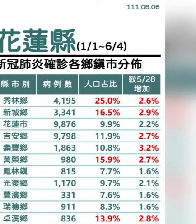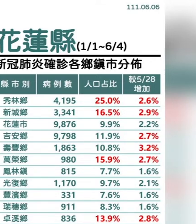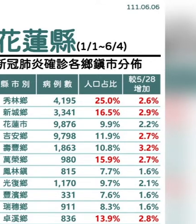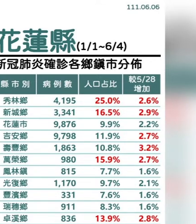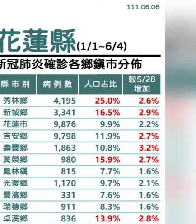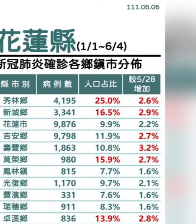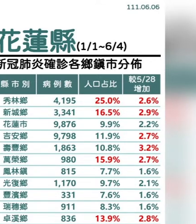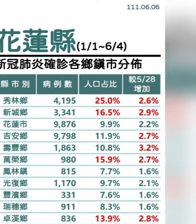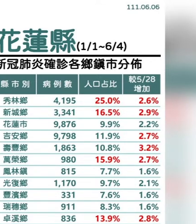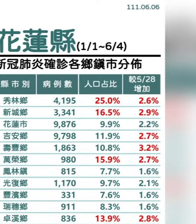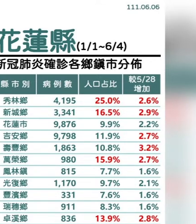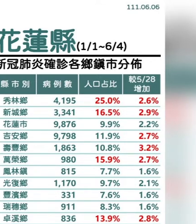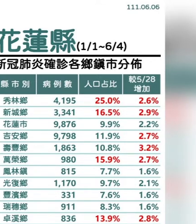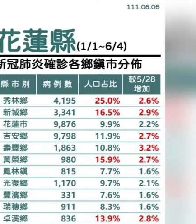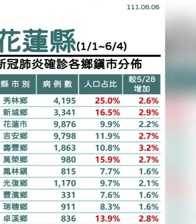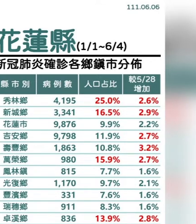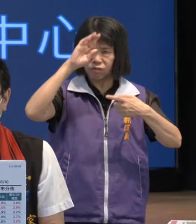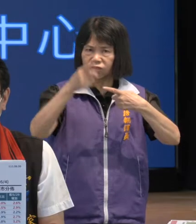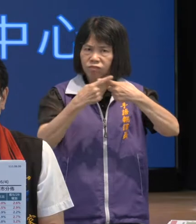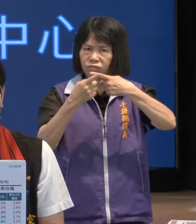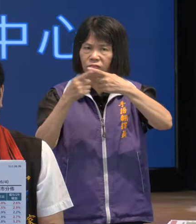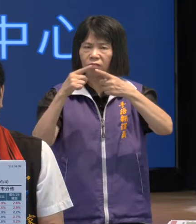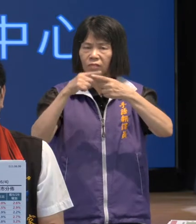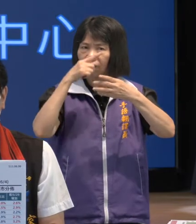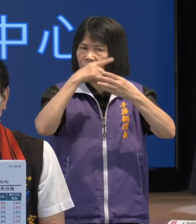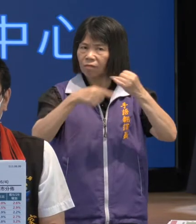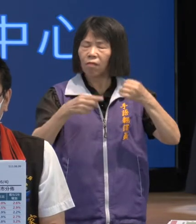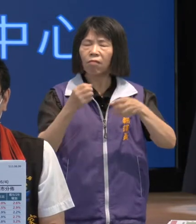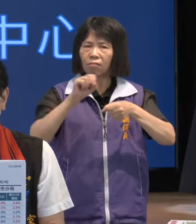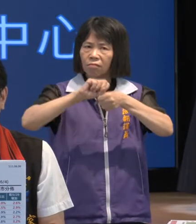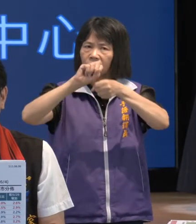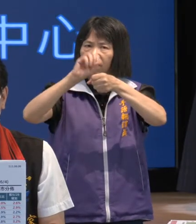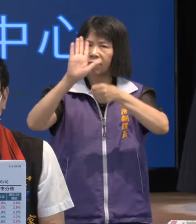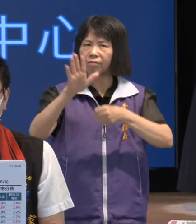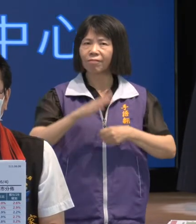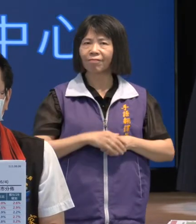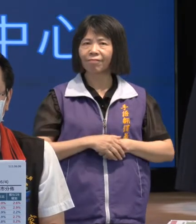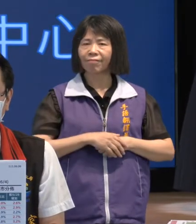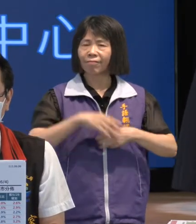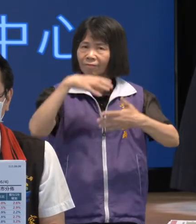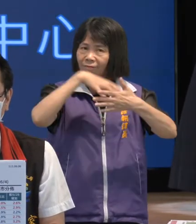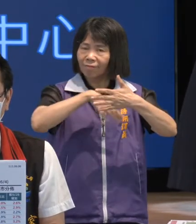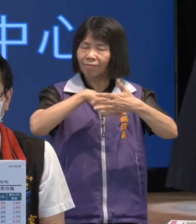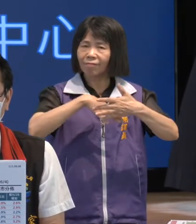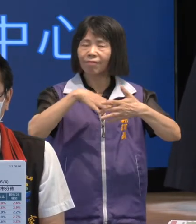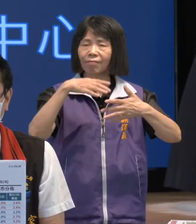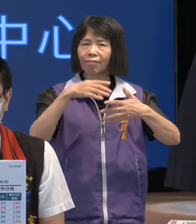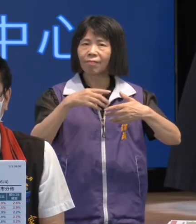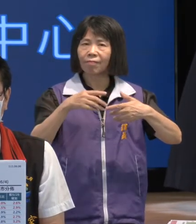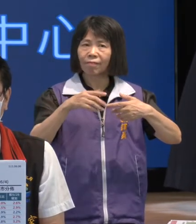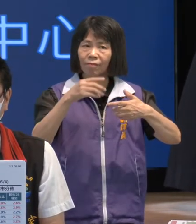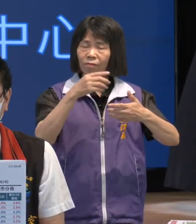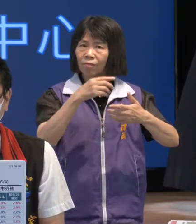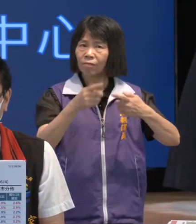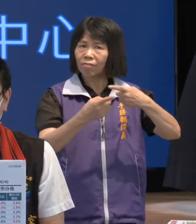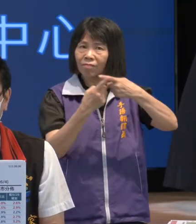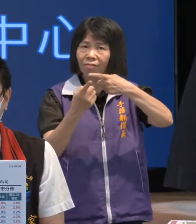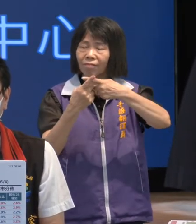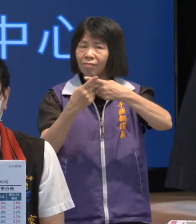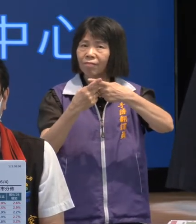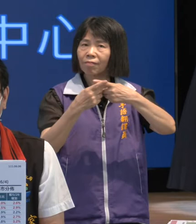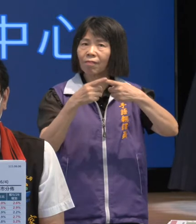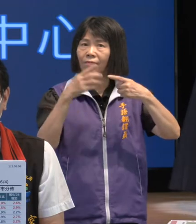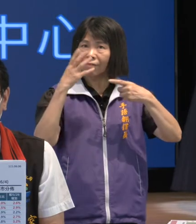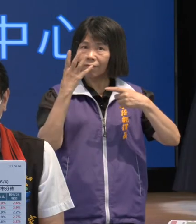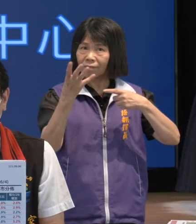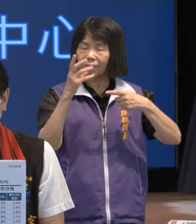都是很前面的哈。那当然我们这边可以看到，这里面确诊人数最比例增加最多的就